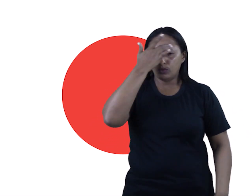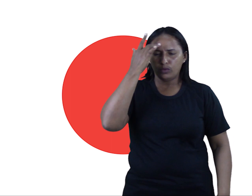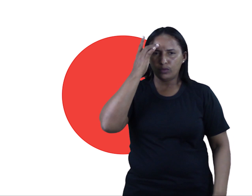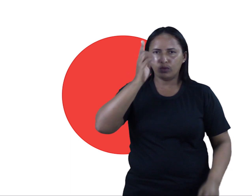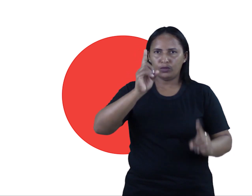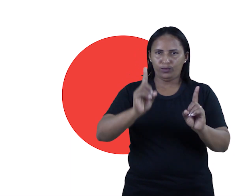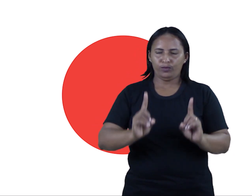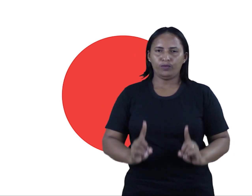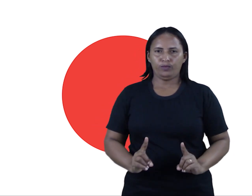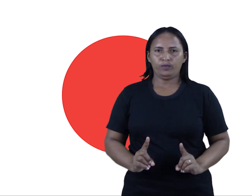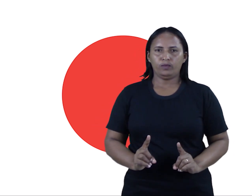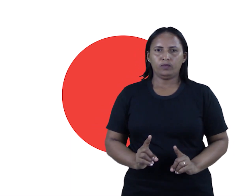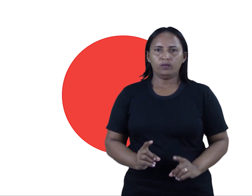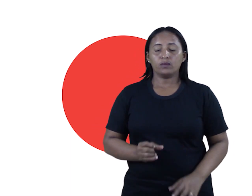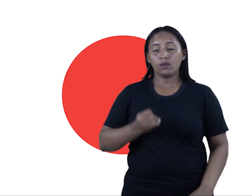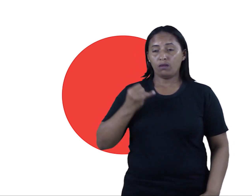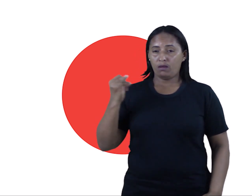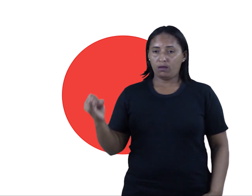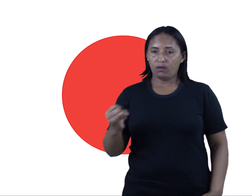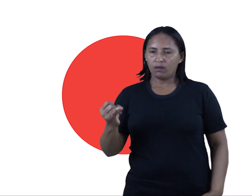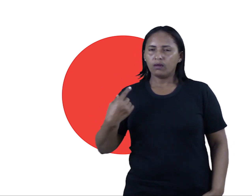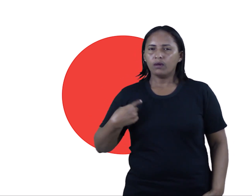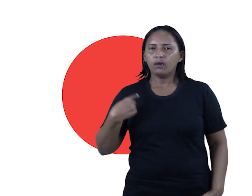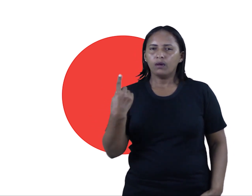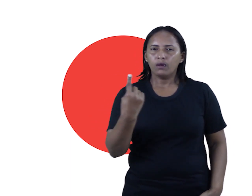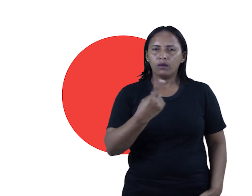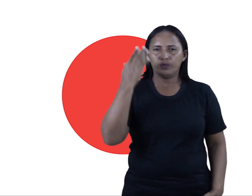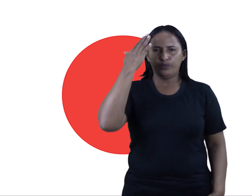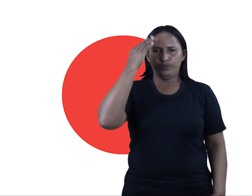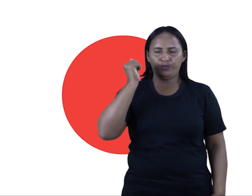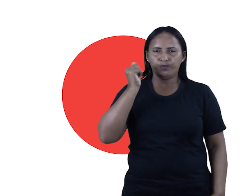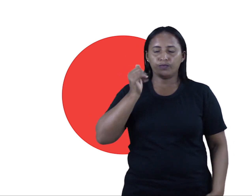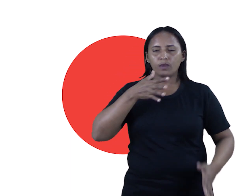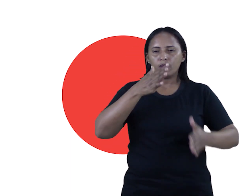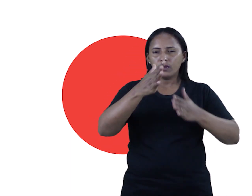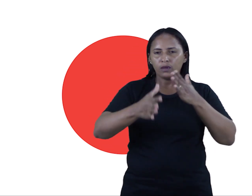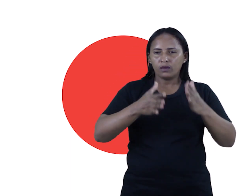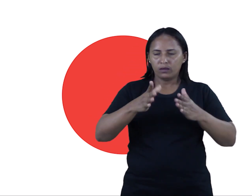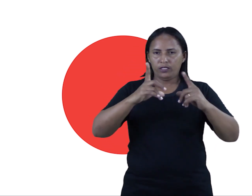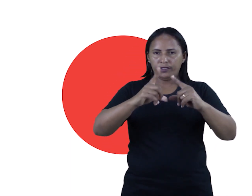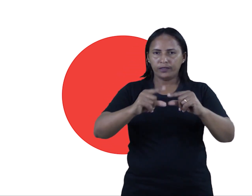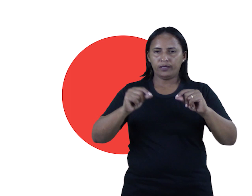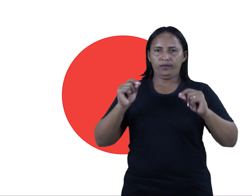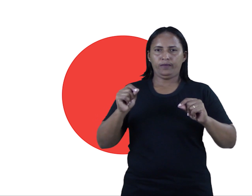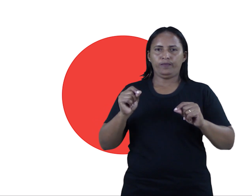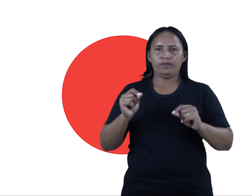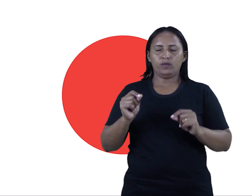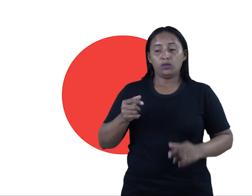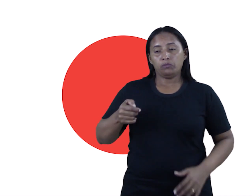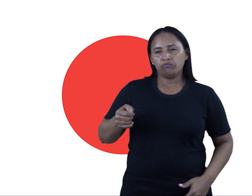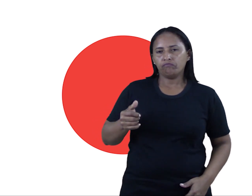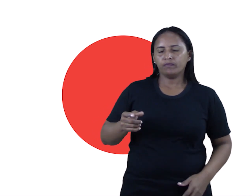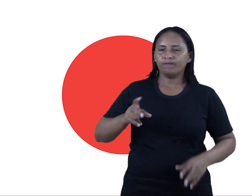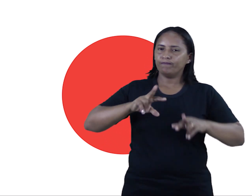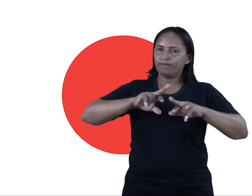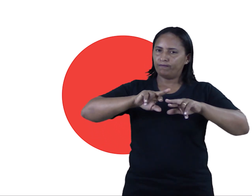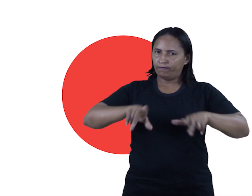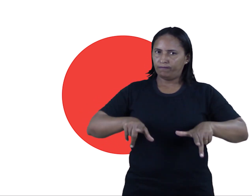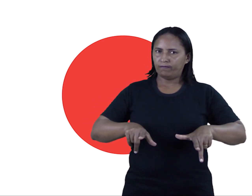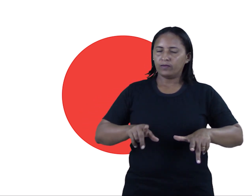deficiência. É importante a gente saber que a língua japonesa de sinais é um pouco diferente das línguas